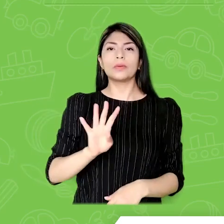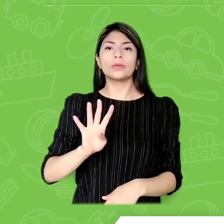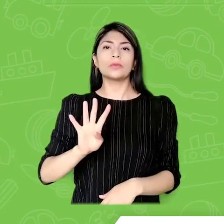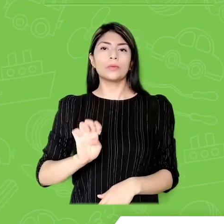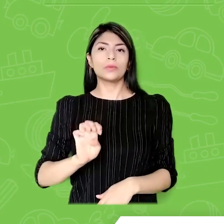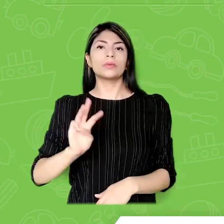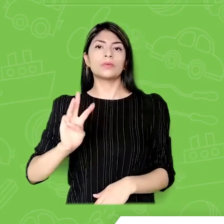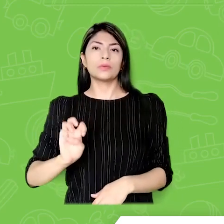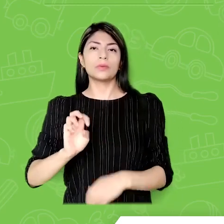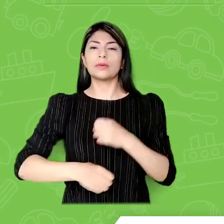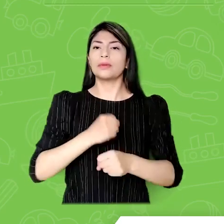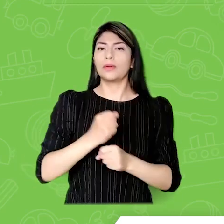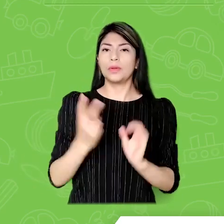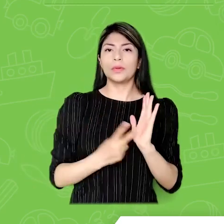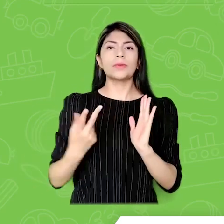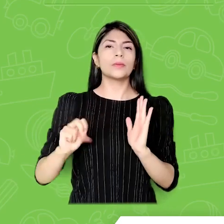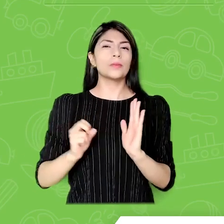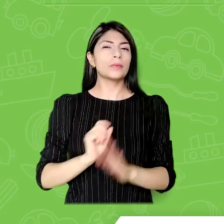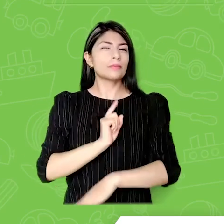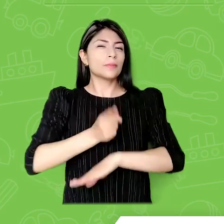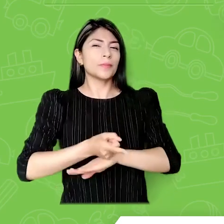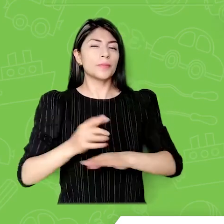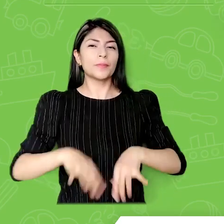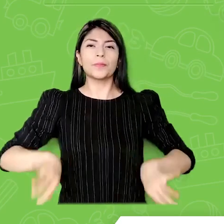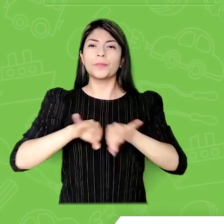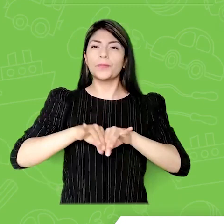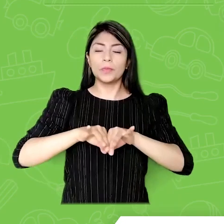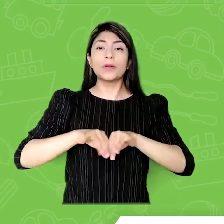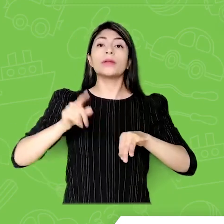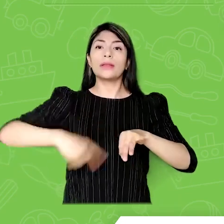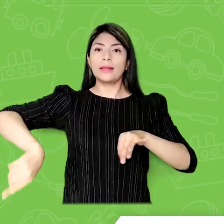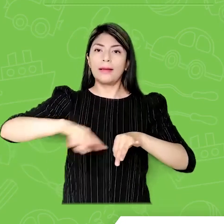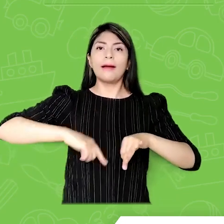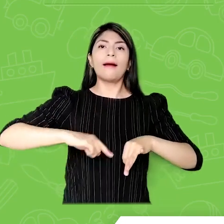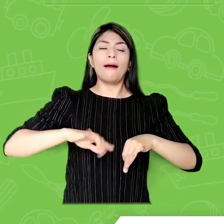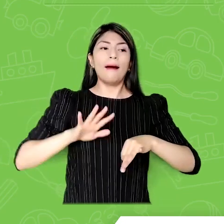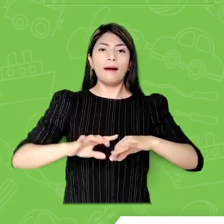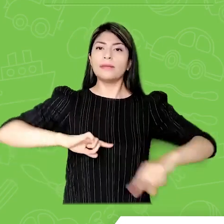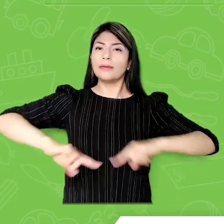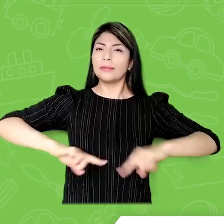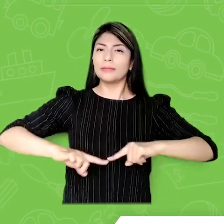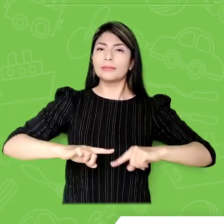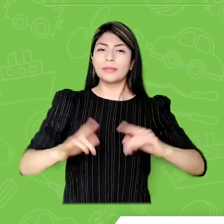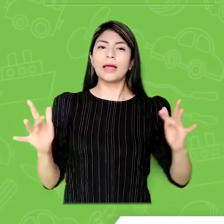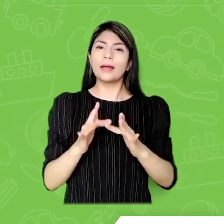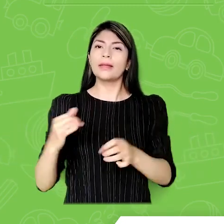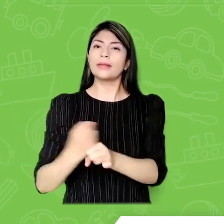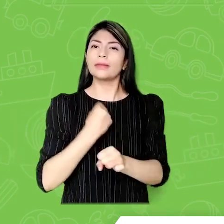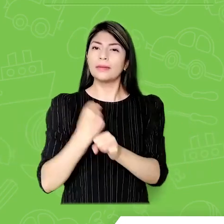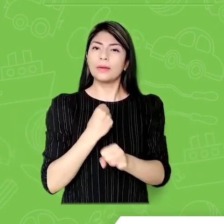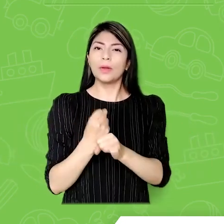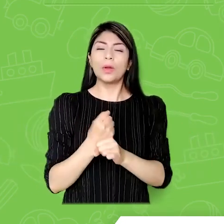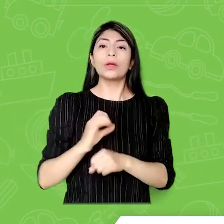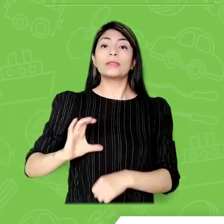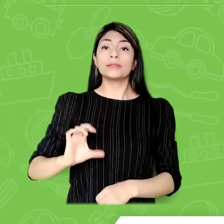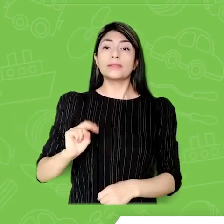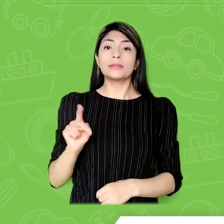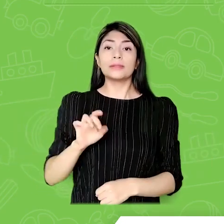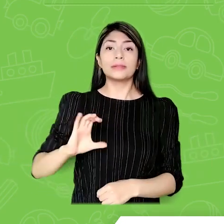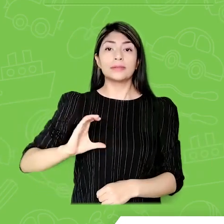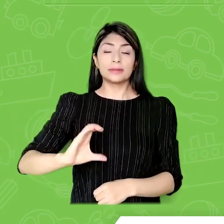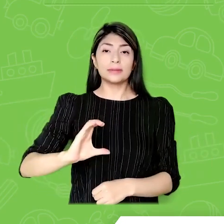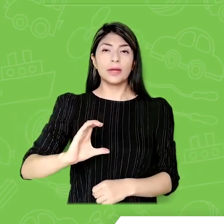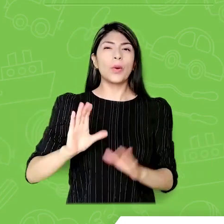de 2020, establece que la Administración antes de ofertar los empleos a la Comisión Nacional del Servicio Civil,